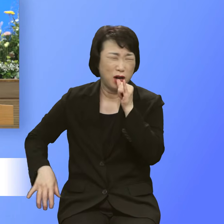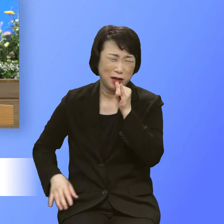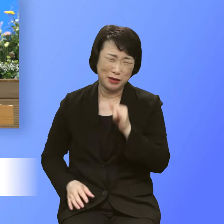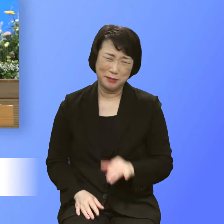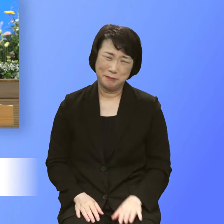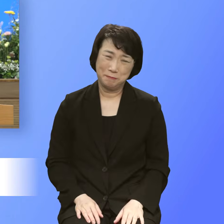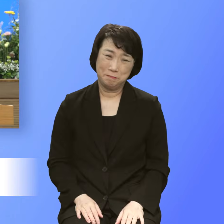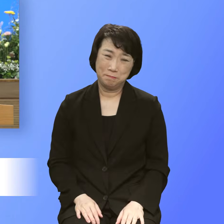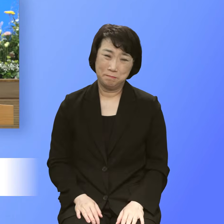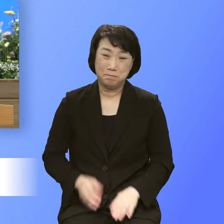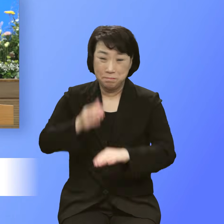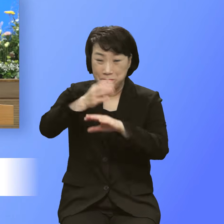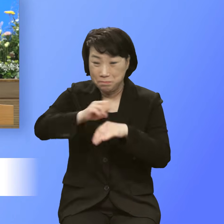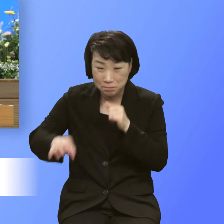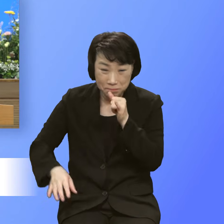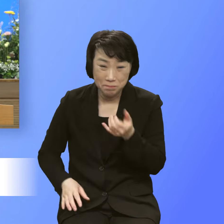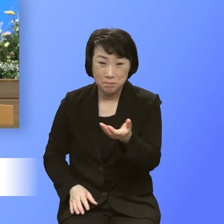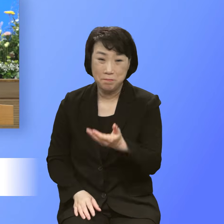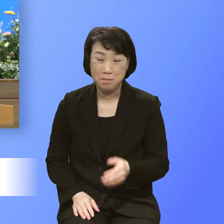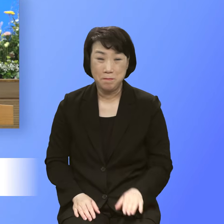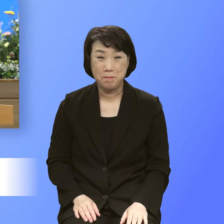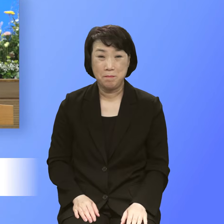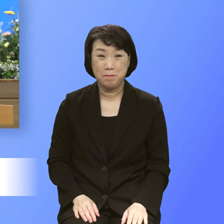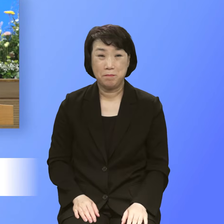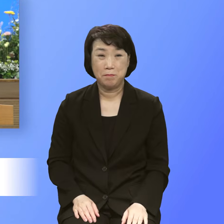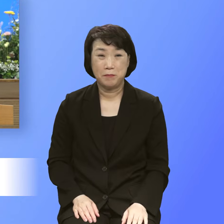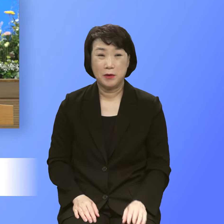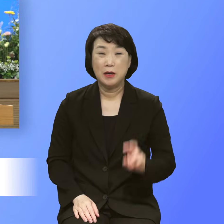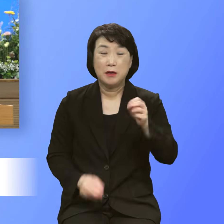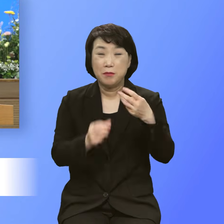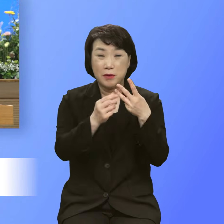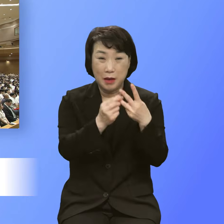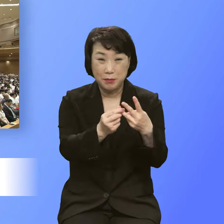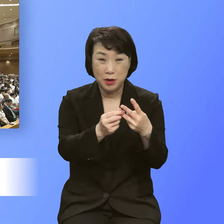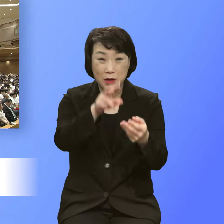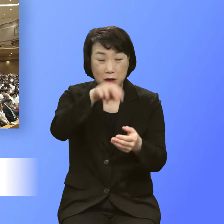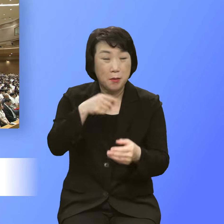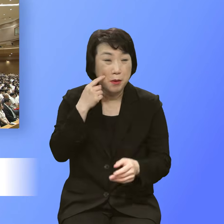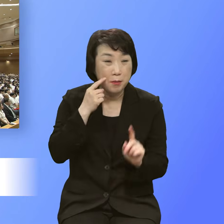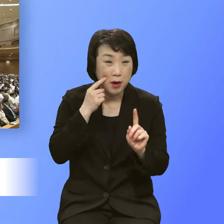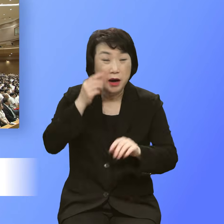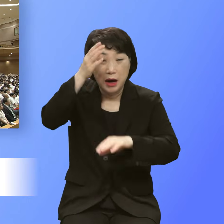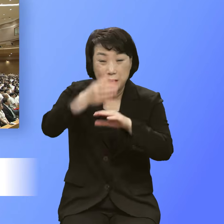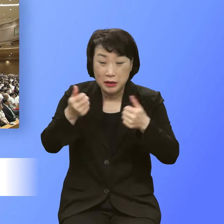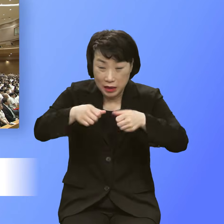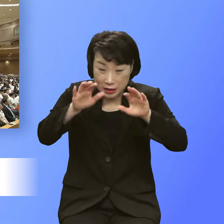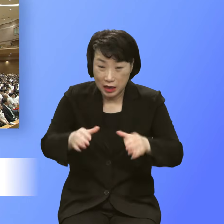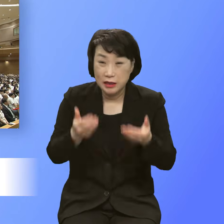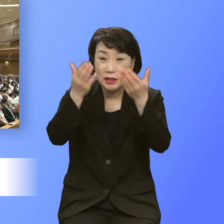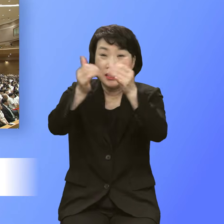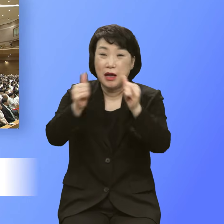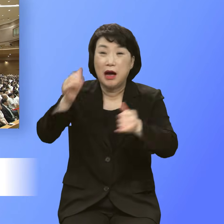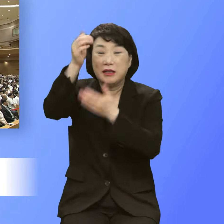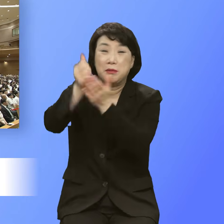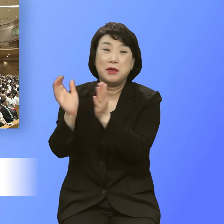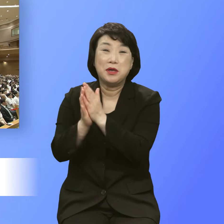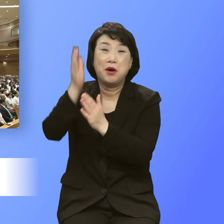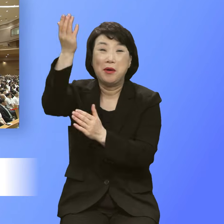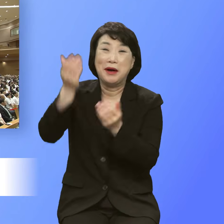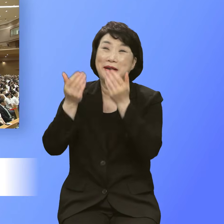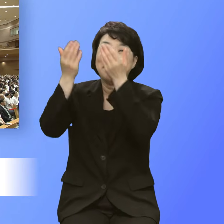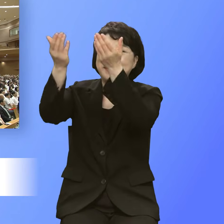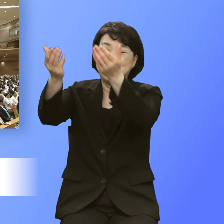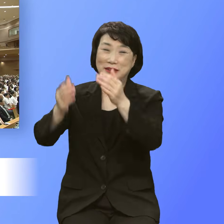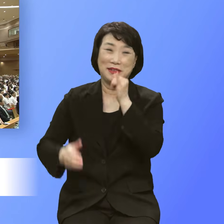잊어버렸냐? 감사를 잊어버렸냐? 자, 23절 읽어봐. 감사로 제사를 드리는 자가 나를 영화롭게